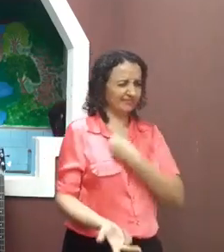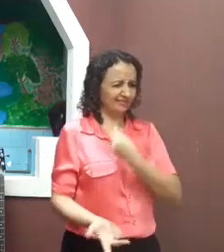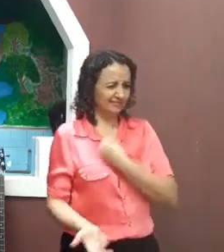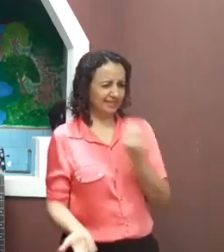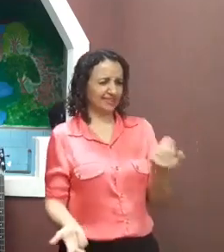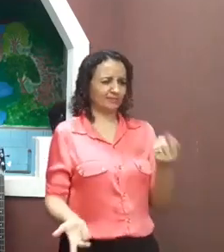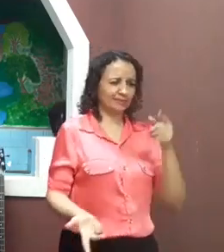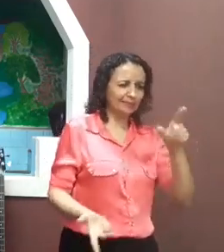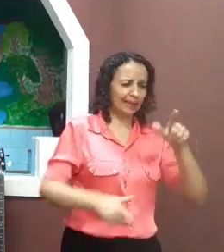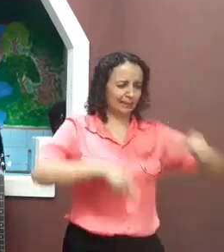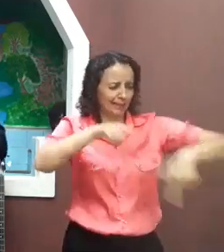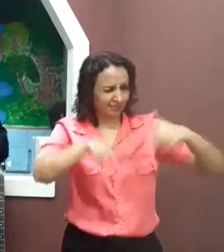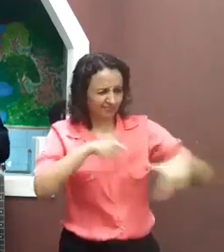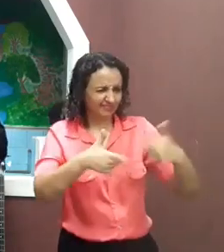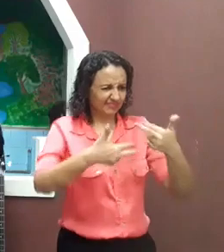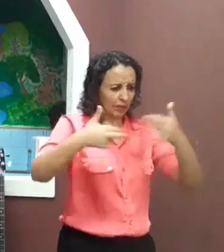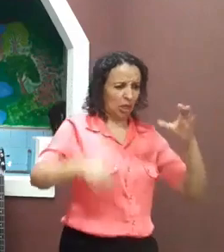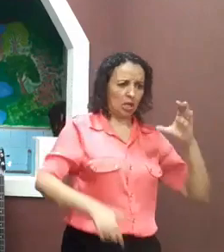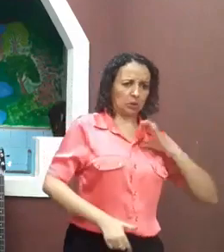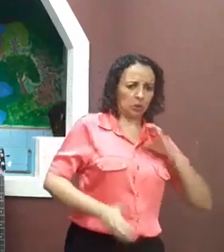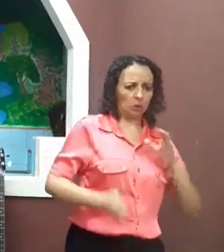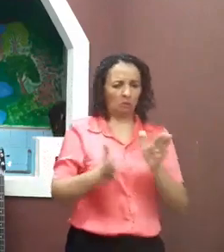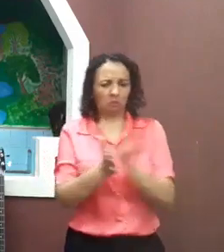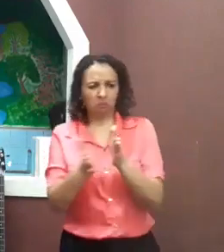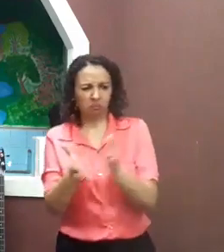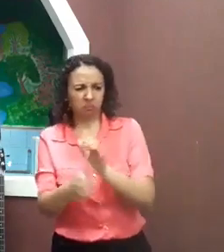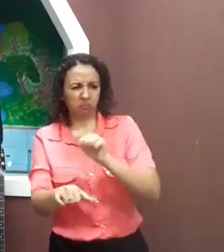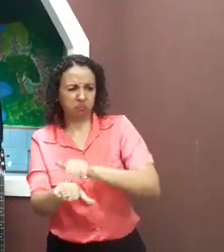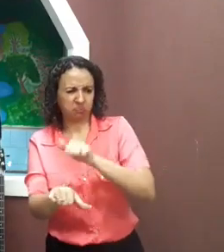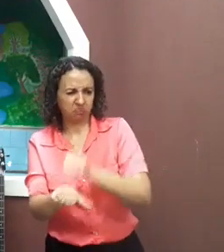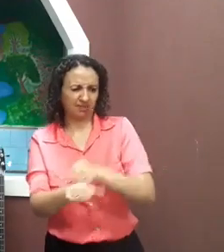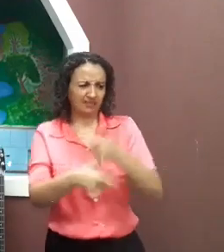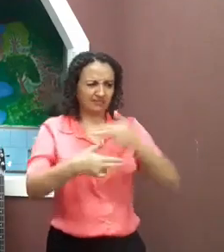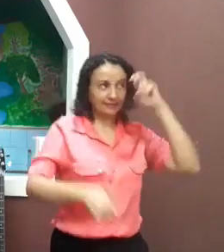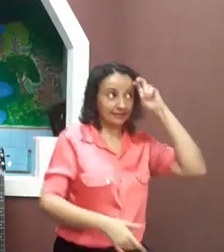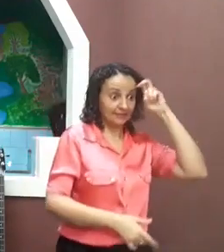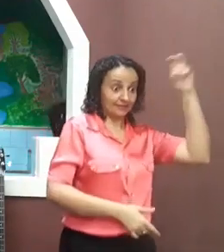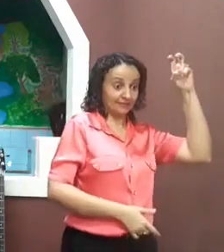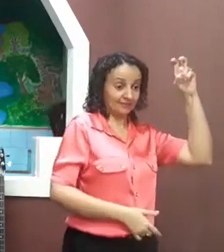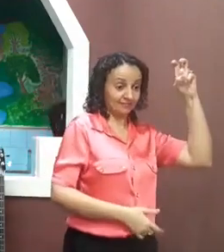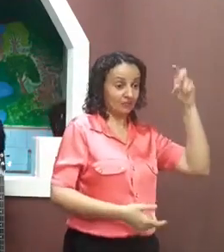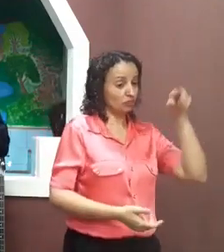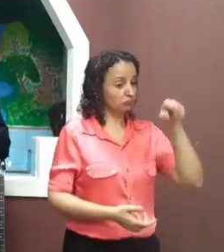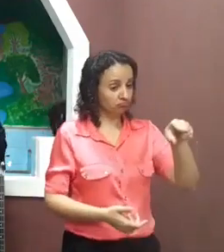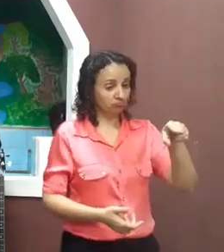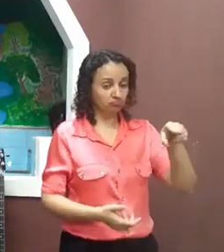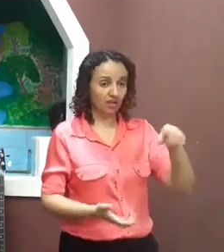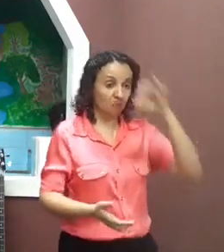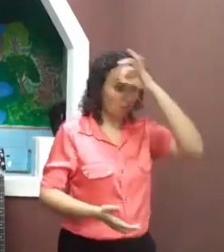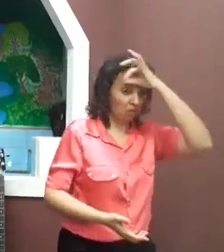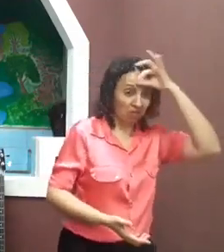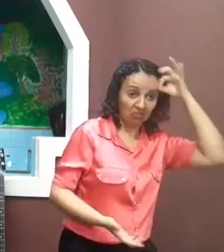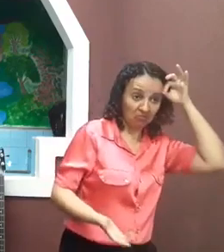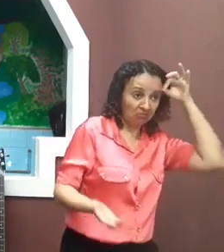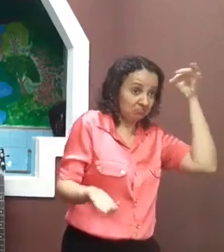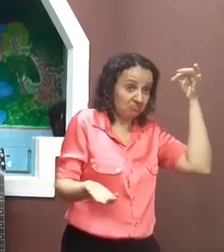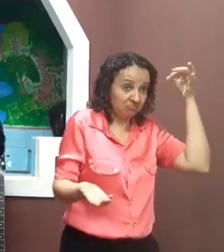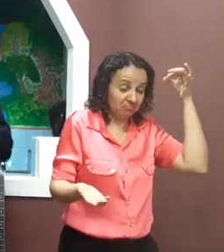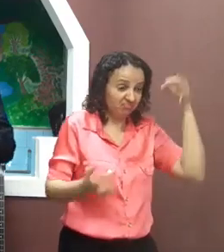pode ser empregado, você pode ser rico, você pode ser pobre, você pode ser inteligente, você pode ser ignorante, você